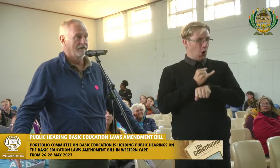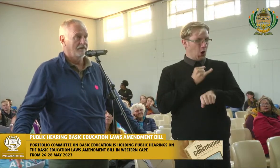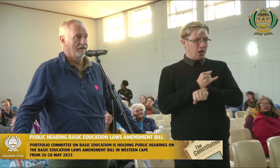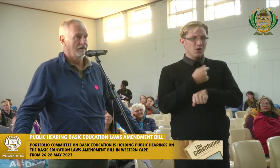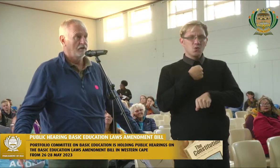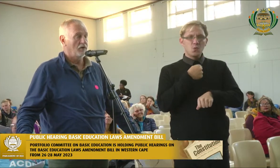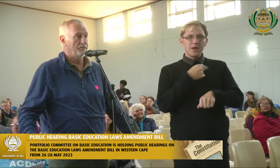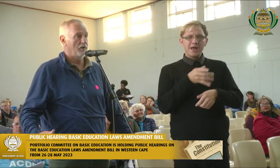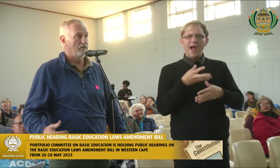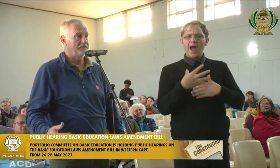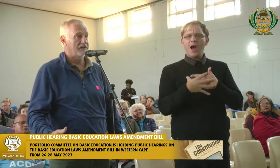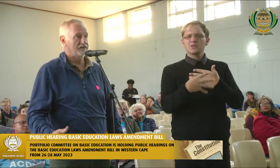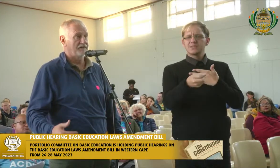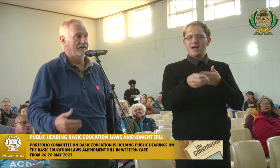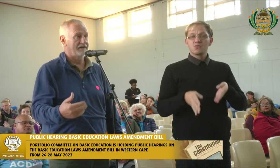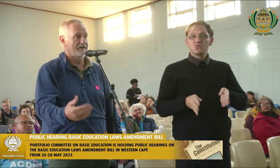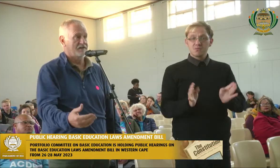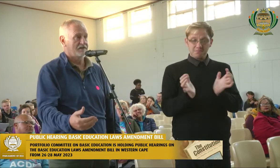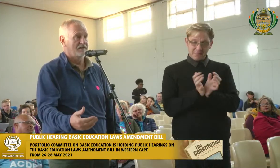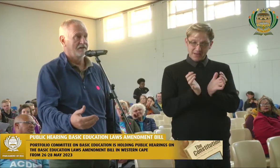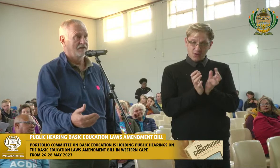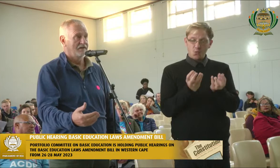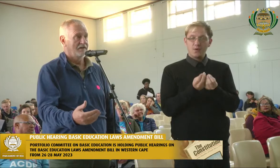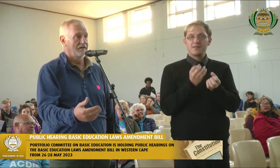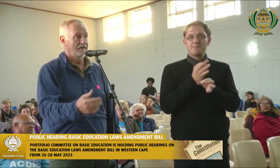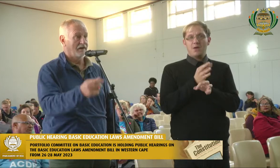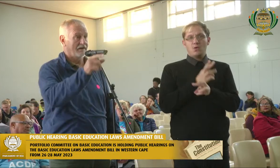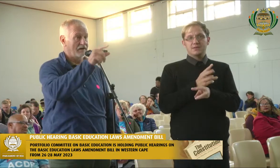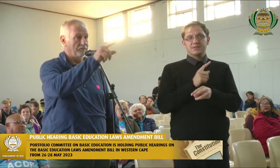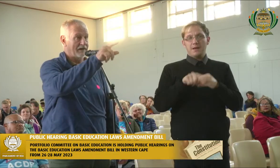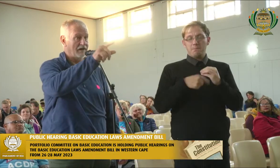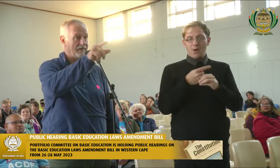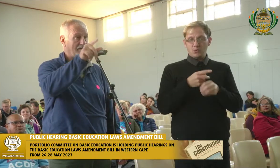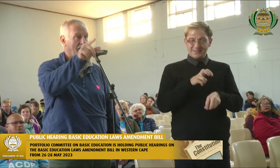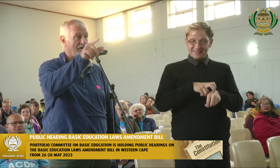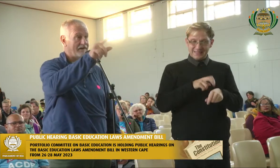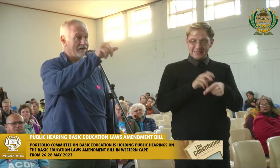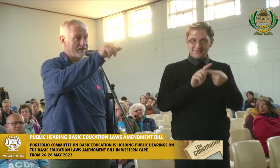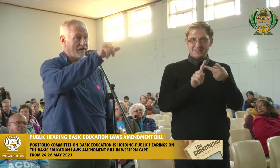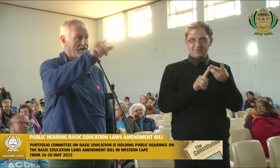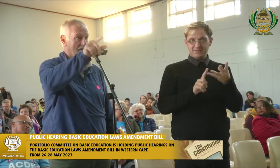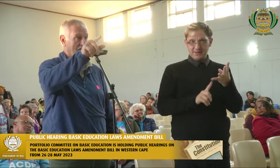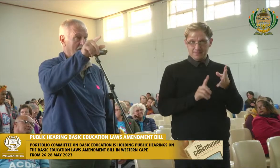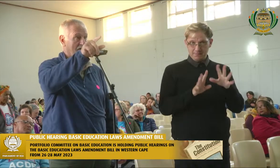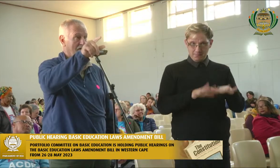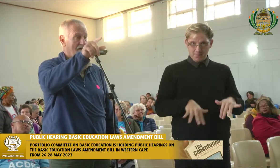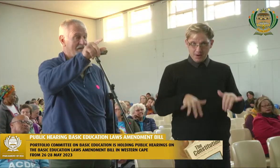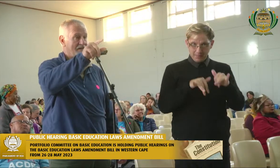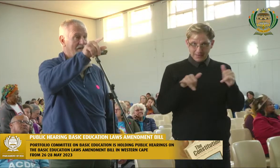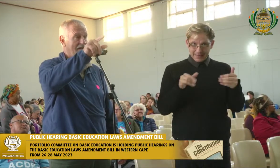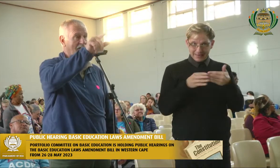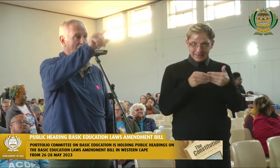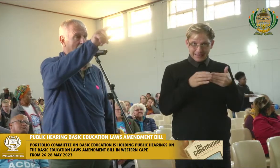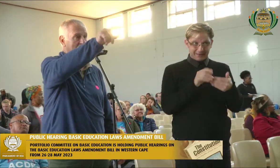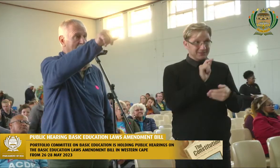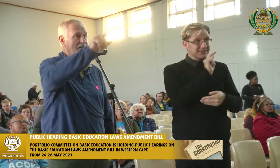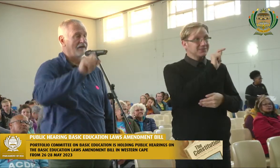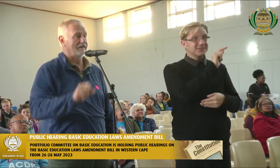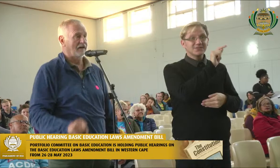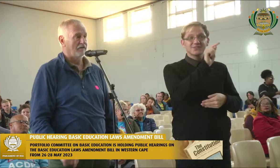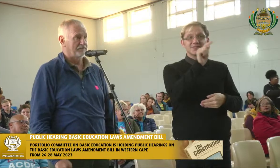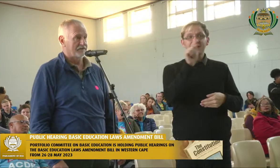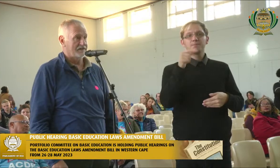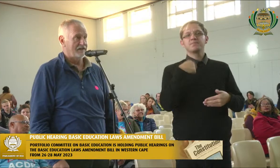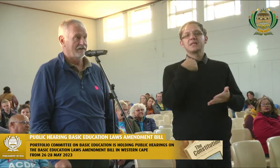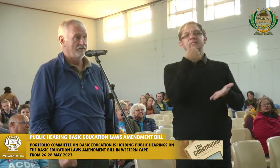vergader oor behoeftes van kinders. Daardie parlementariërs daar is nie net daar agter